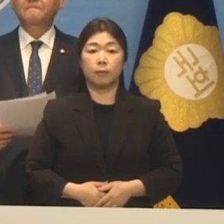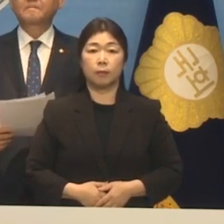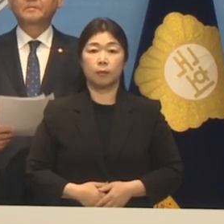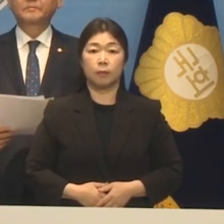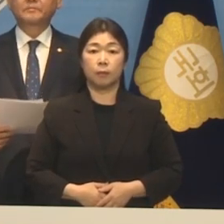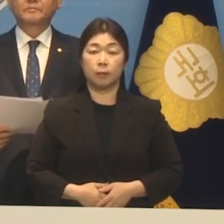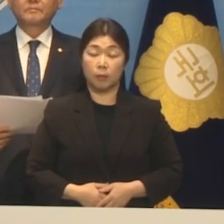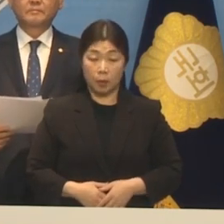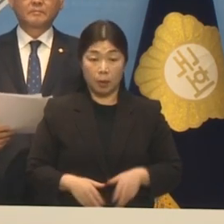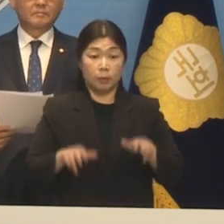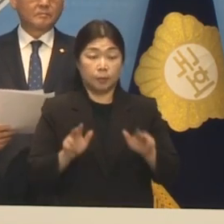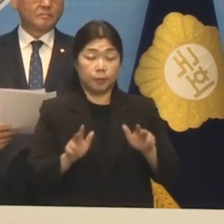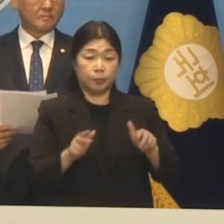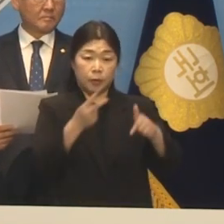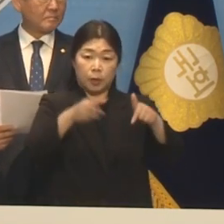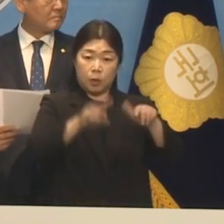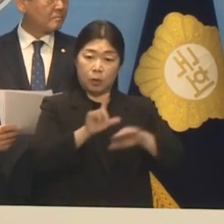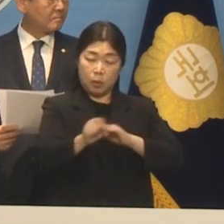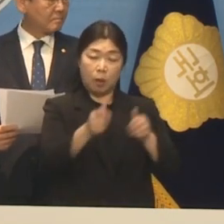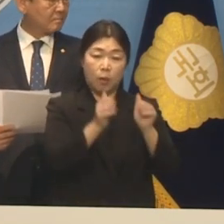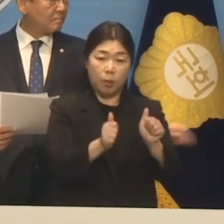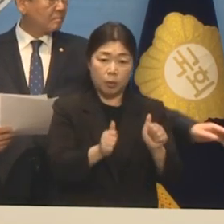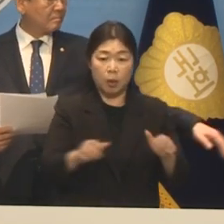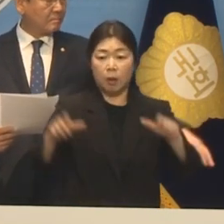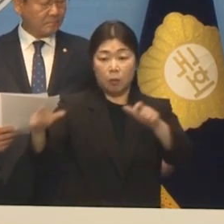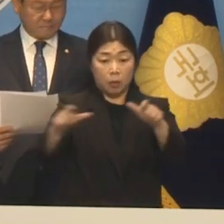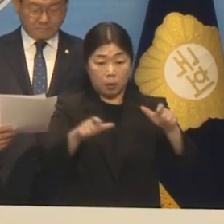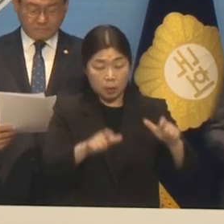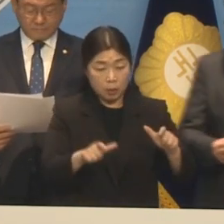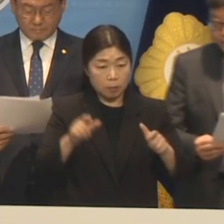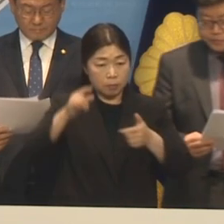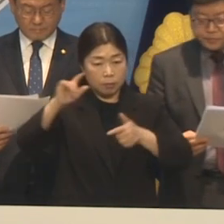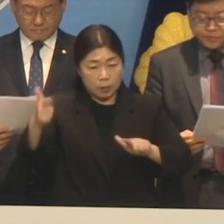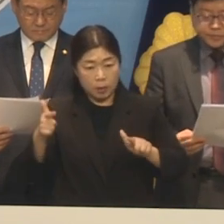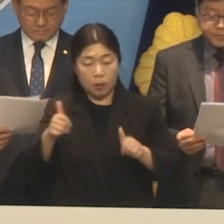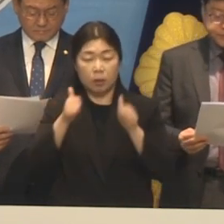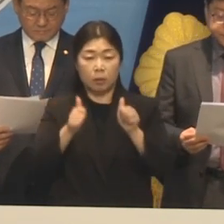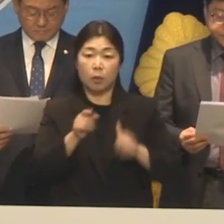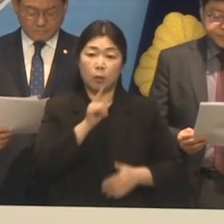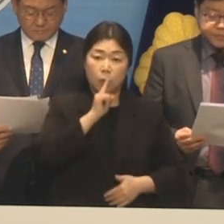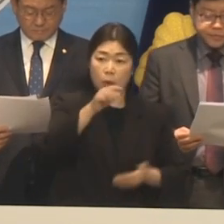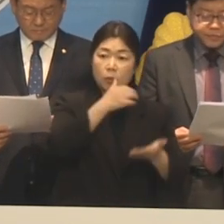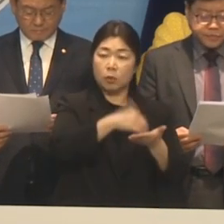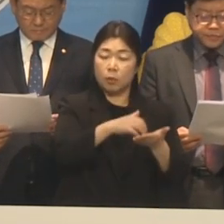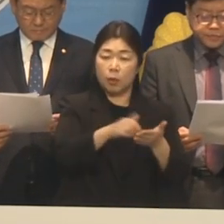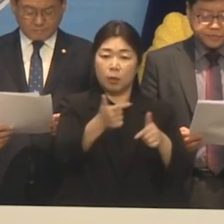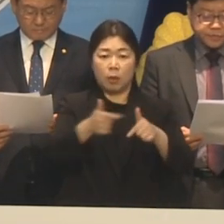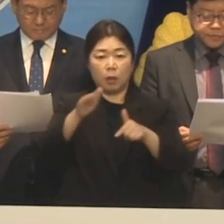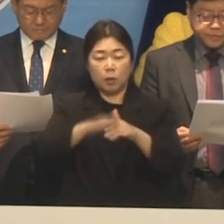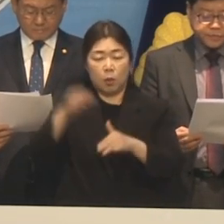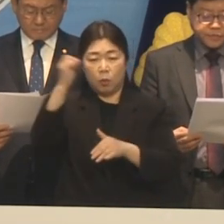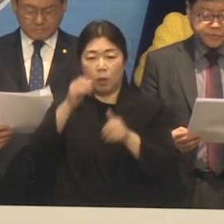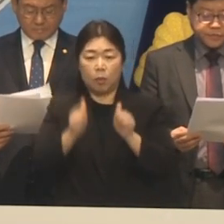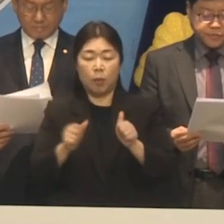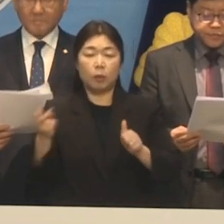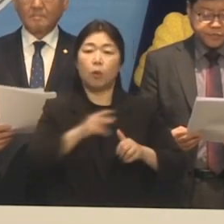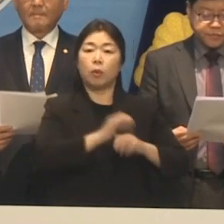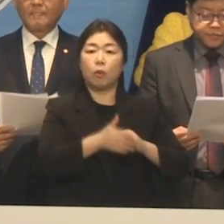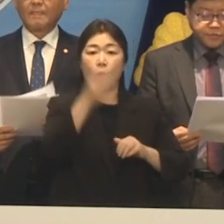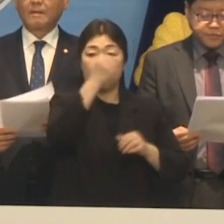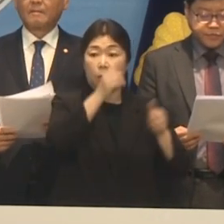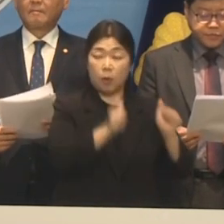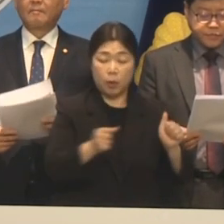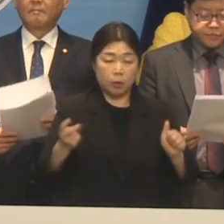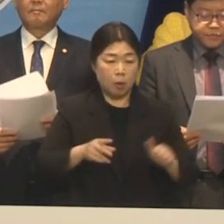아 현재 인천 지방법원 관할구역의 항소심 사건 수는 대전고등법원 대구 고등법원